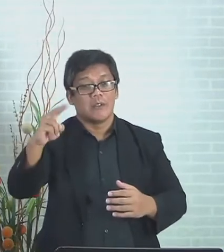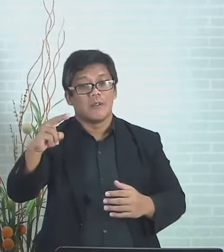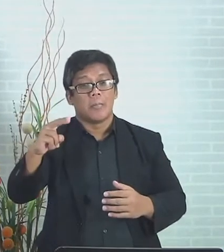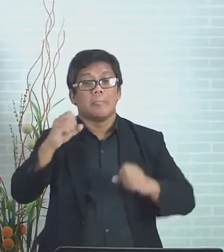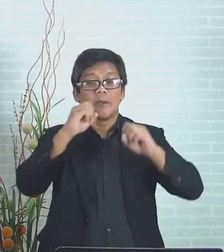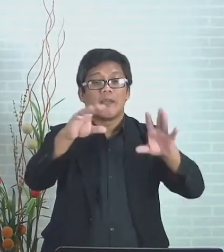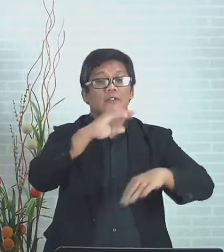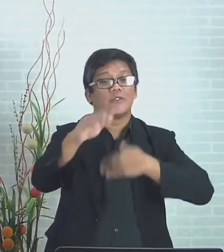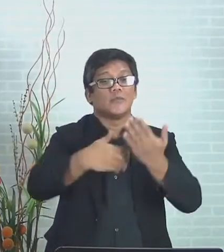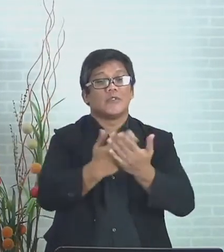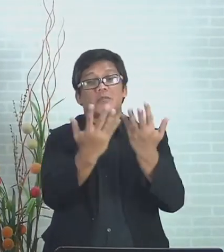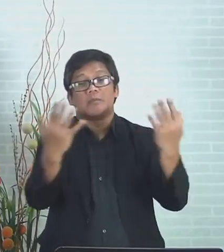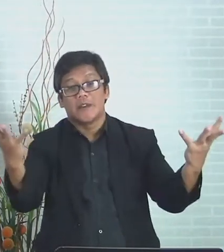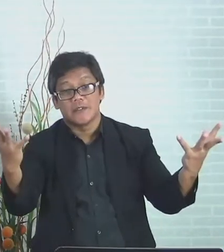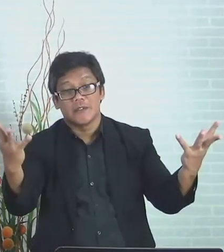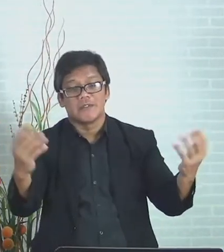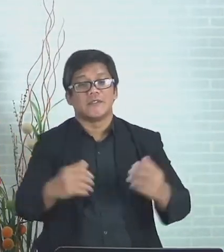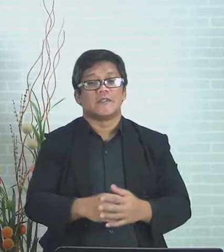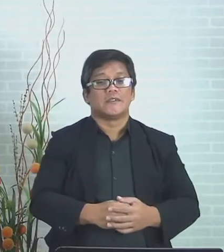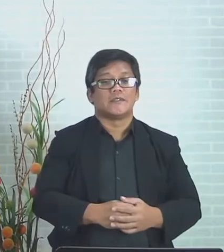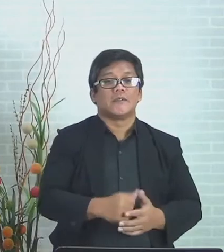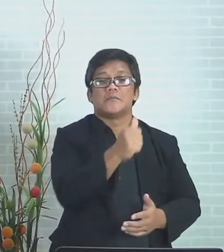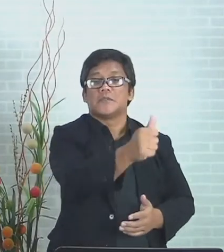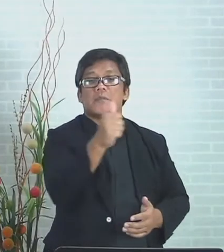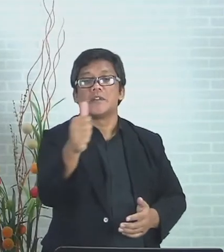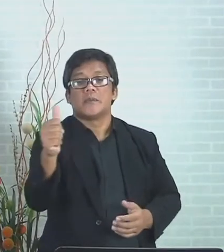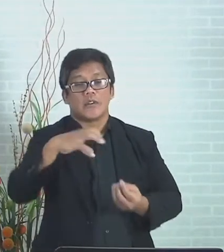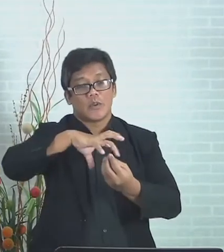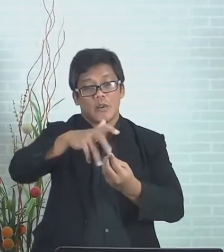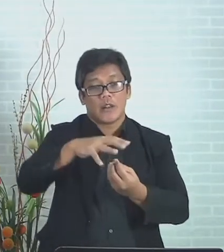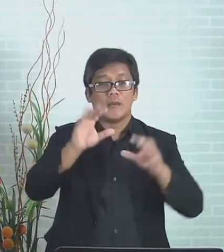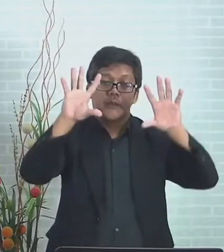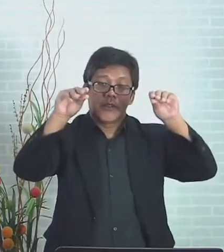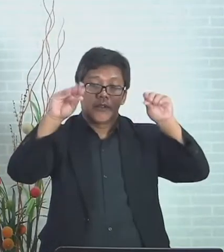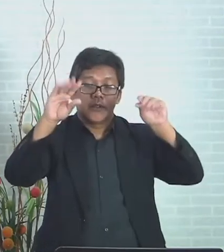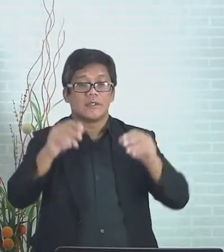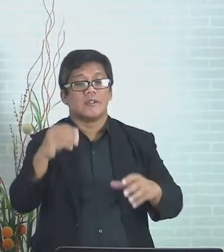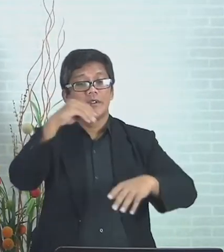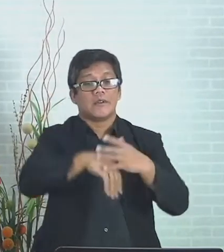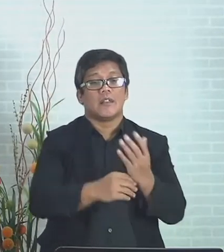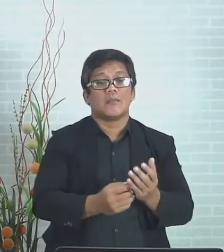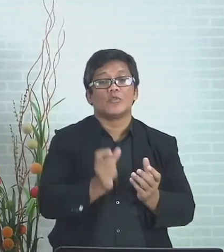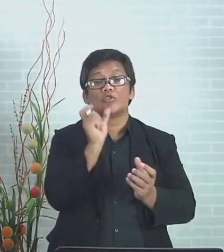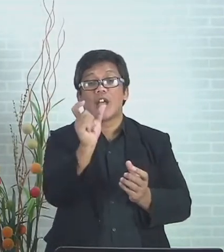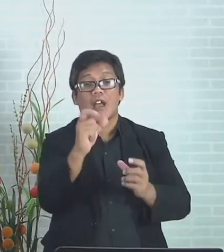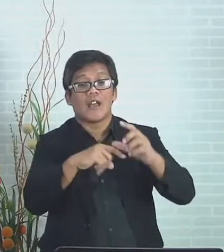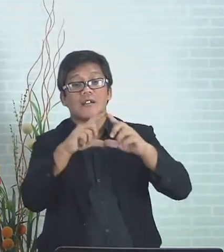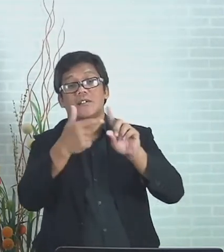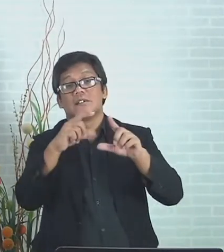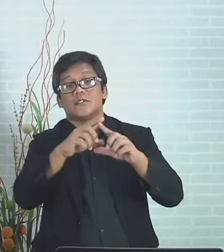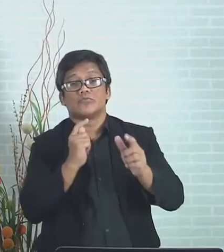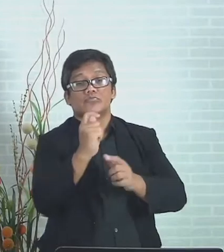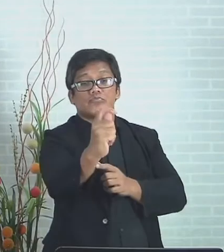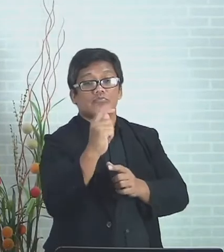seluruh umatmu memberkati mereka secara pribadi keluarga pekerjaan dalam bisnis mereka dipercaya tiada